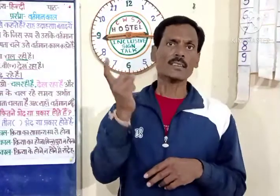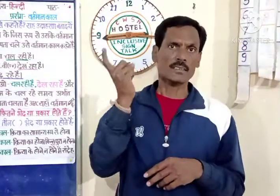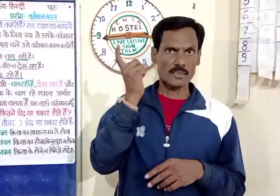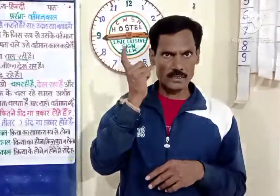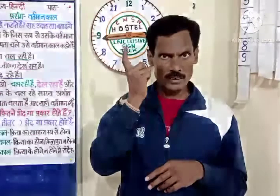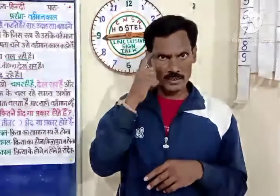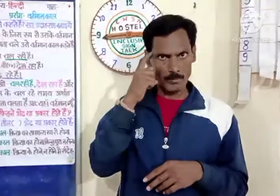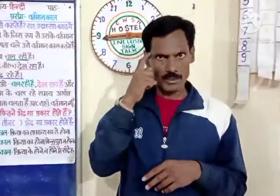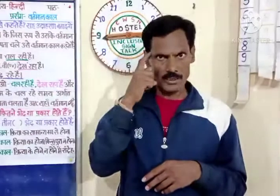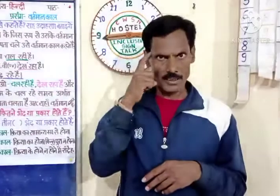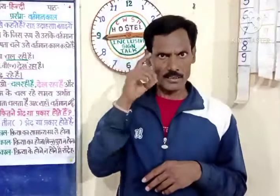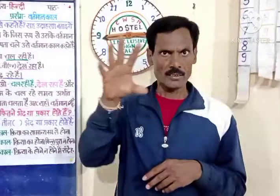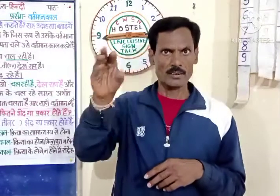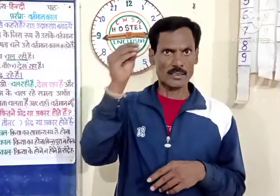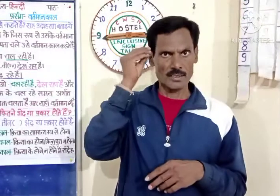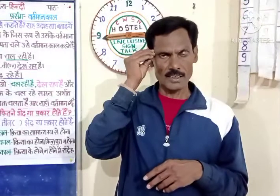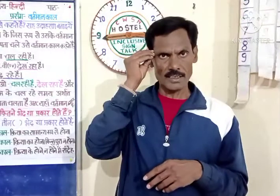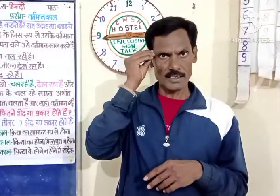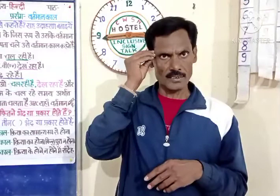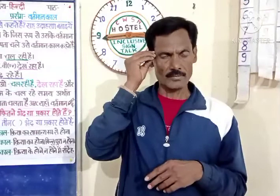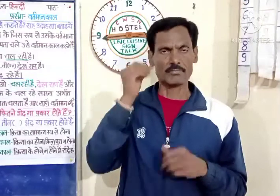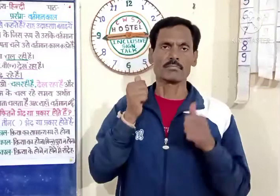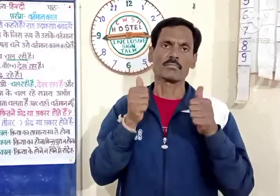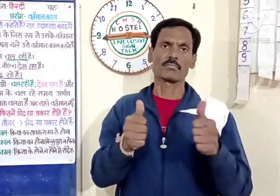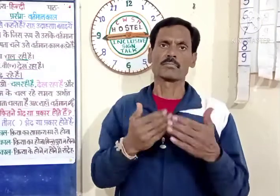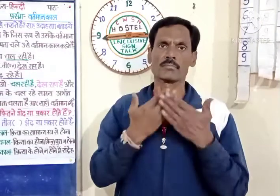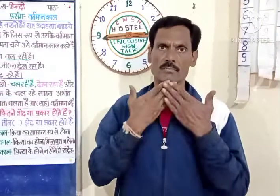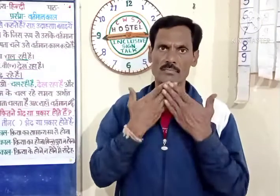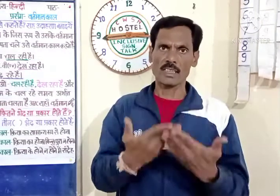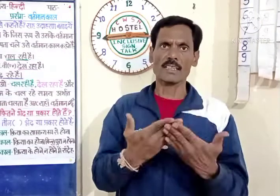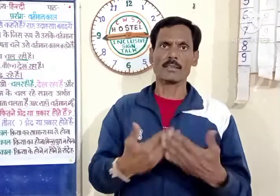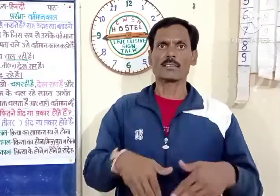समझिए, सीखिए। धन्यवाद।